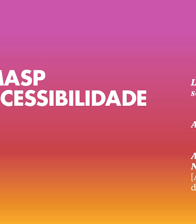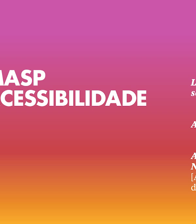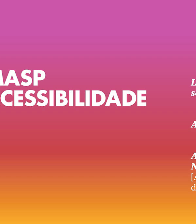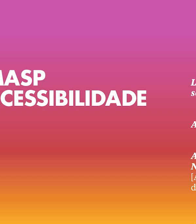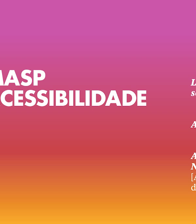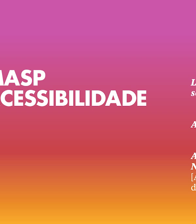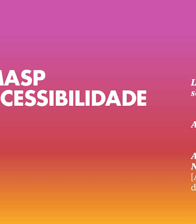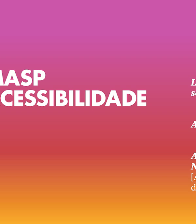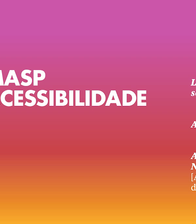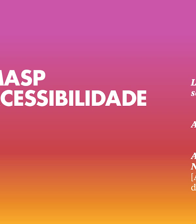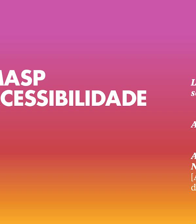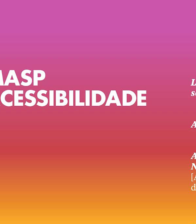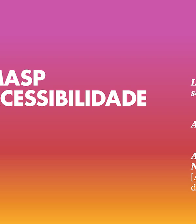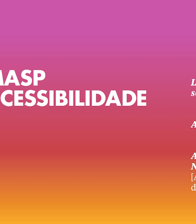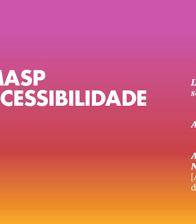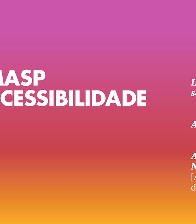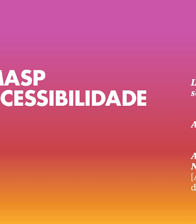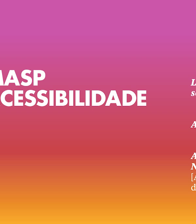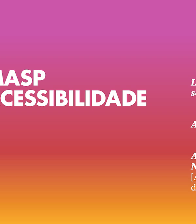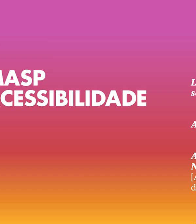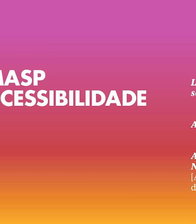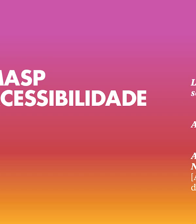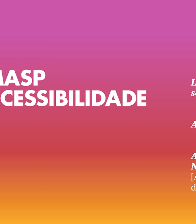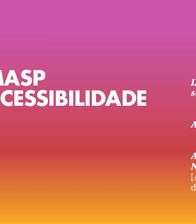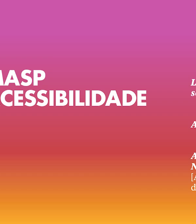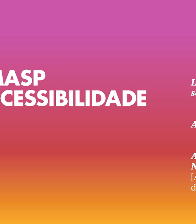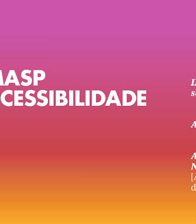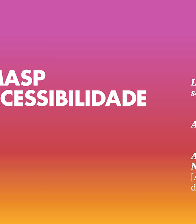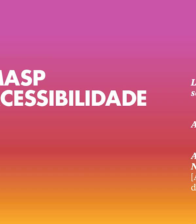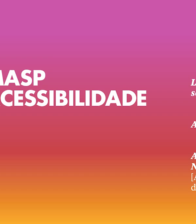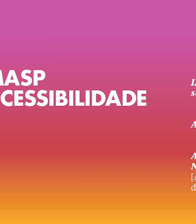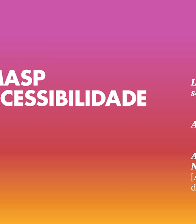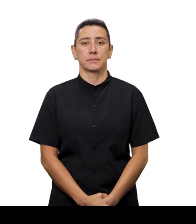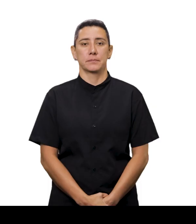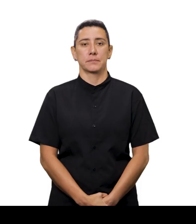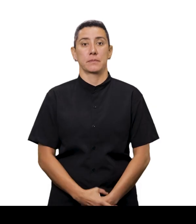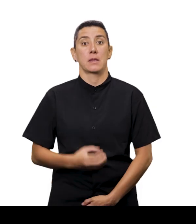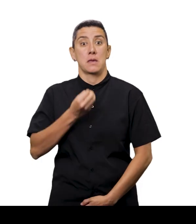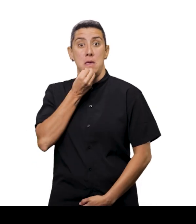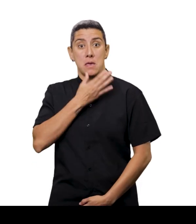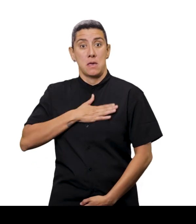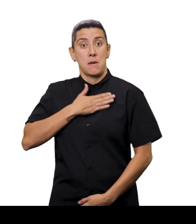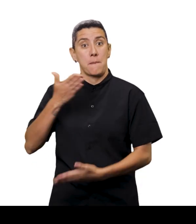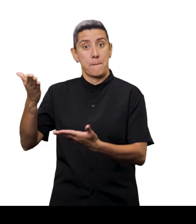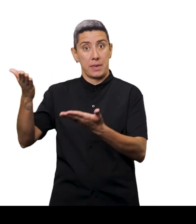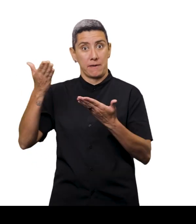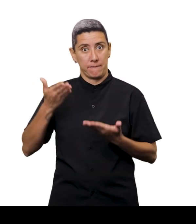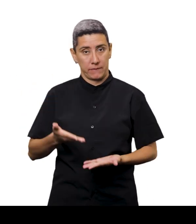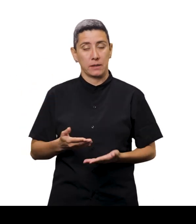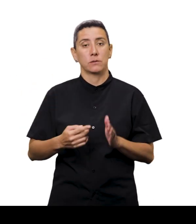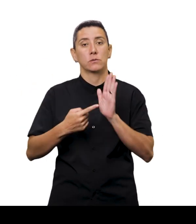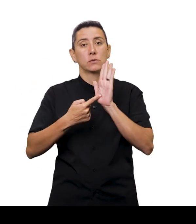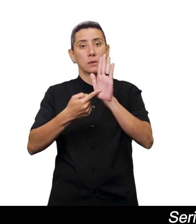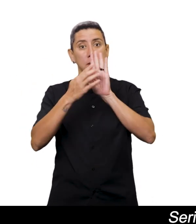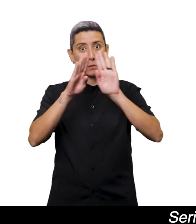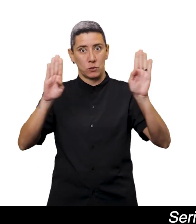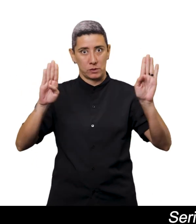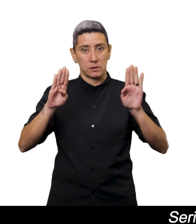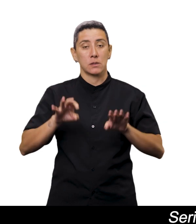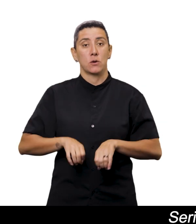à Cultura, Ministério da Cultura e Governo Federal. Sejam bem-vindos à